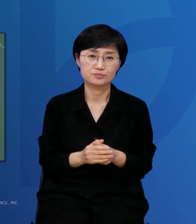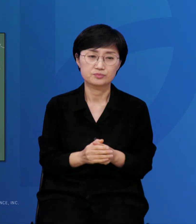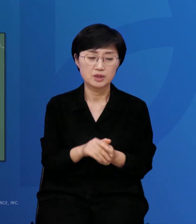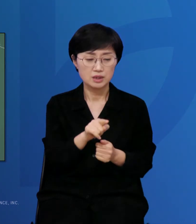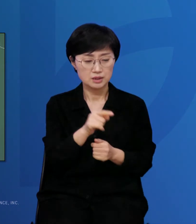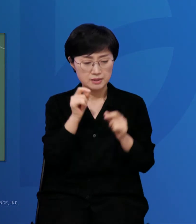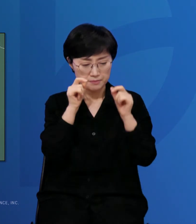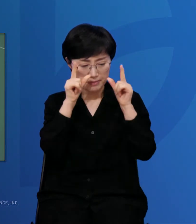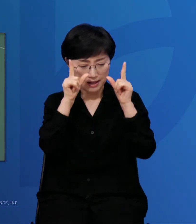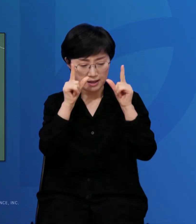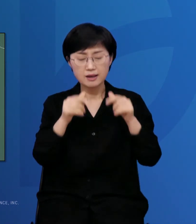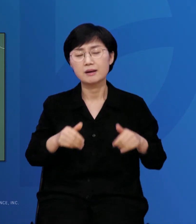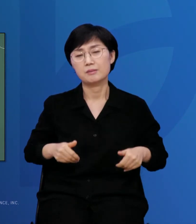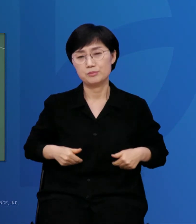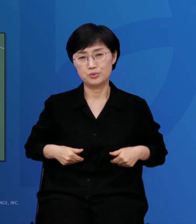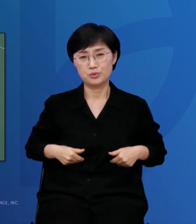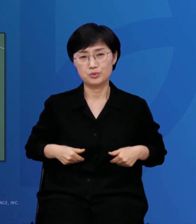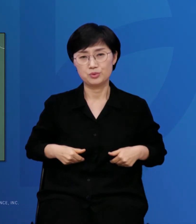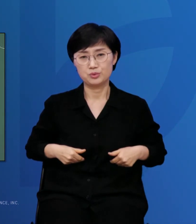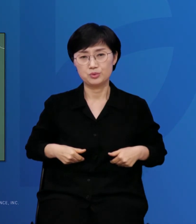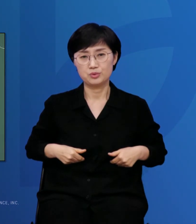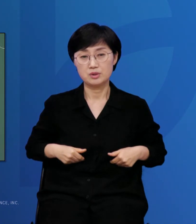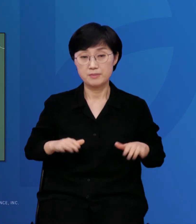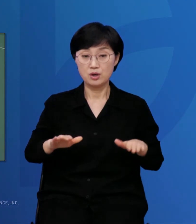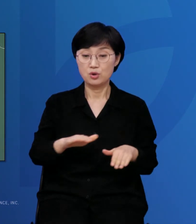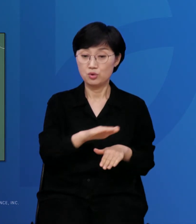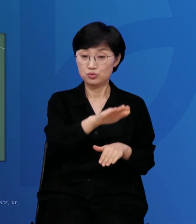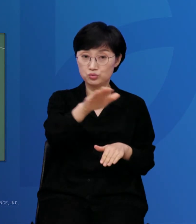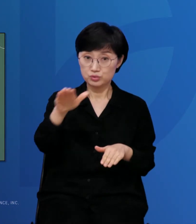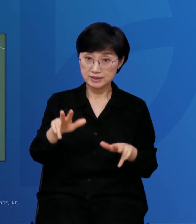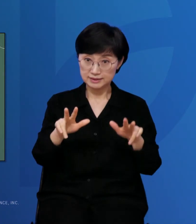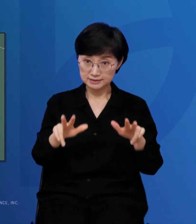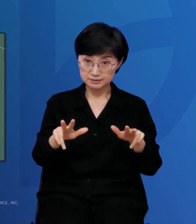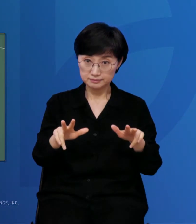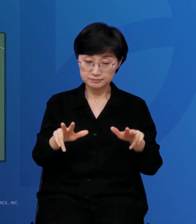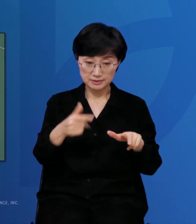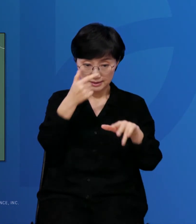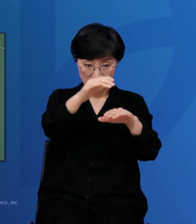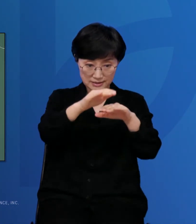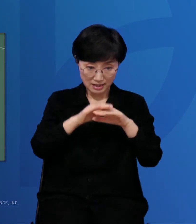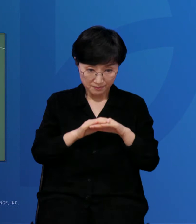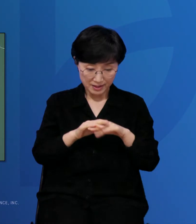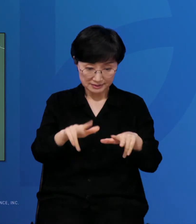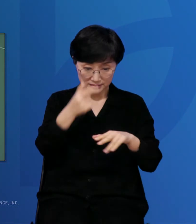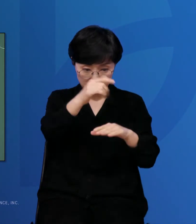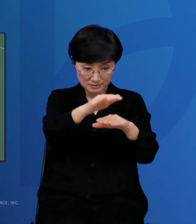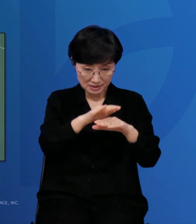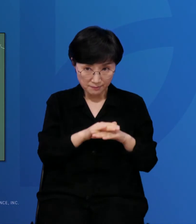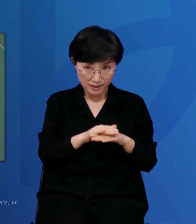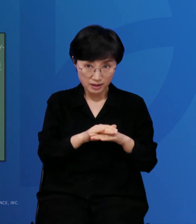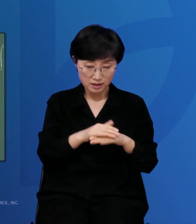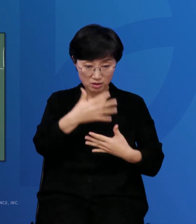지금 우리 교회에서 지금 예배한 이게 지금 현재만 해도